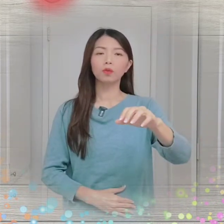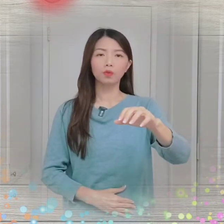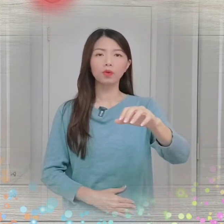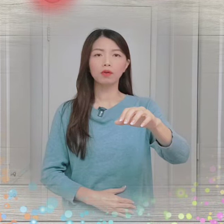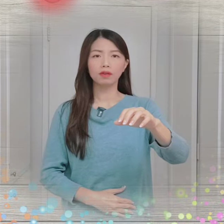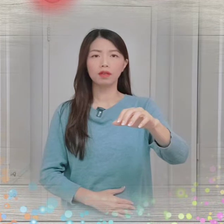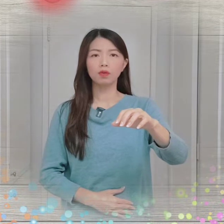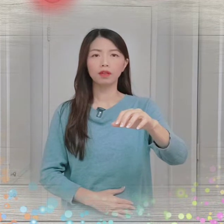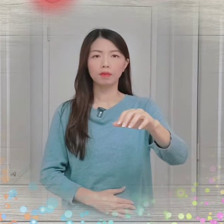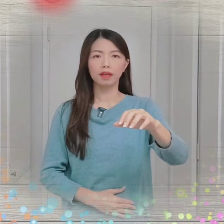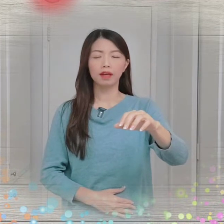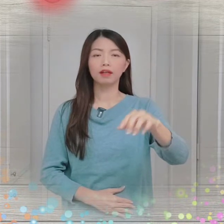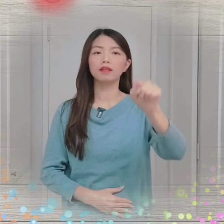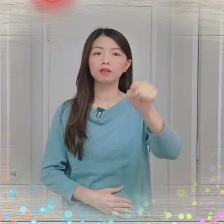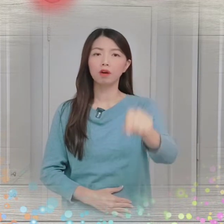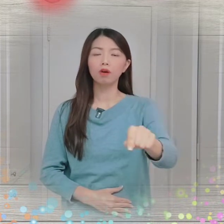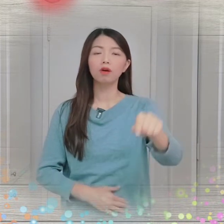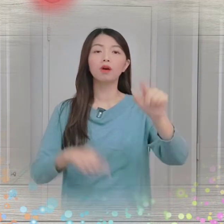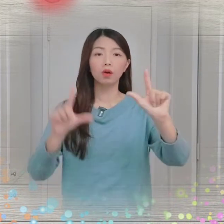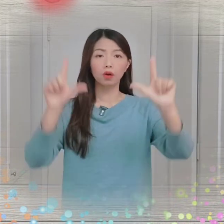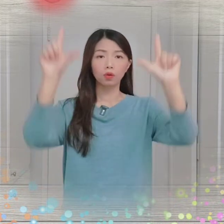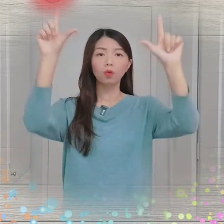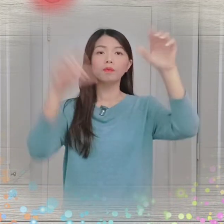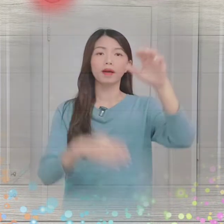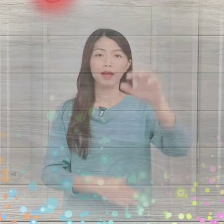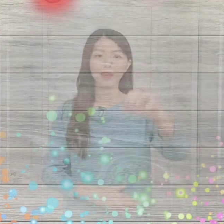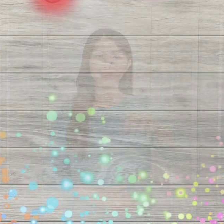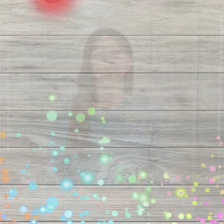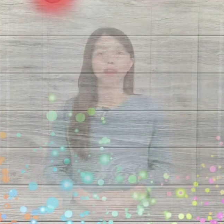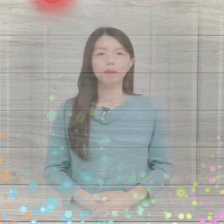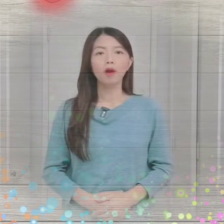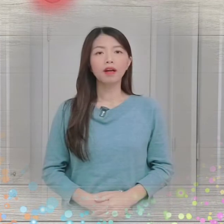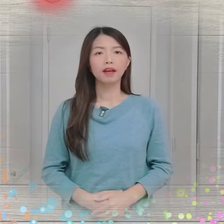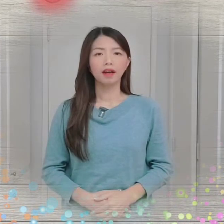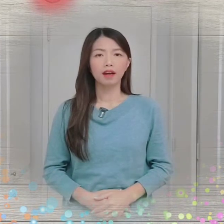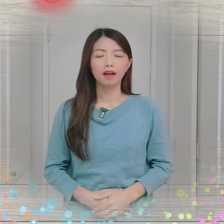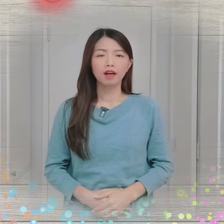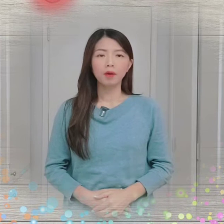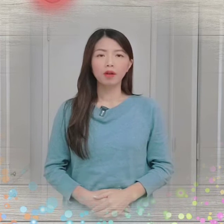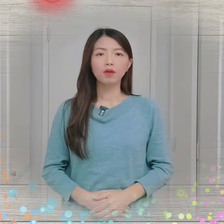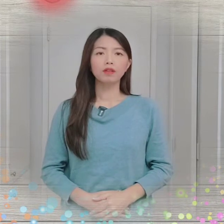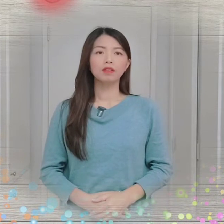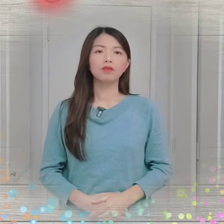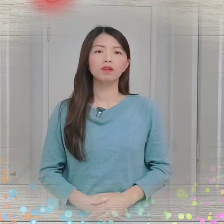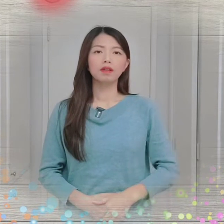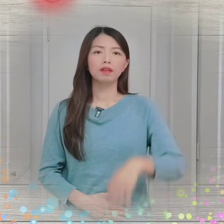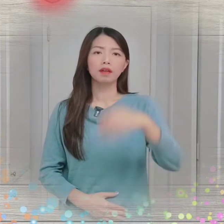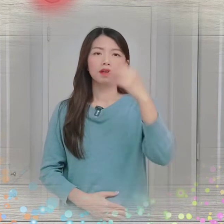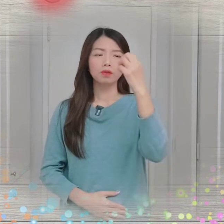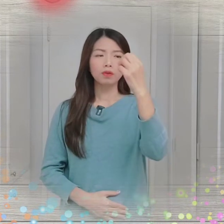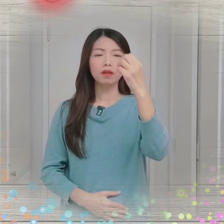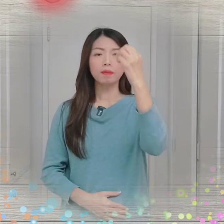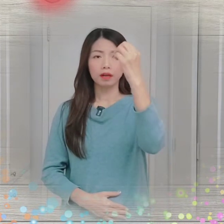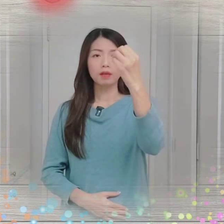해서 동쪽이라고 한 뜻의 수어가 됩니다. 그래서 저 동방에 별 하나가 별이라고 한 뜻의 수어는